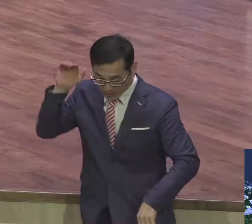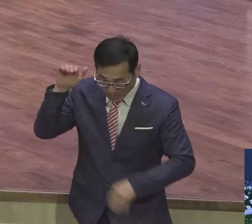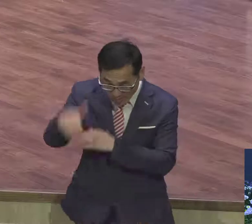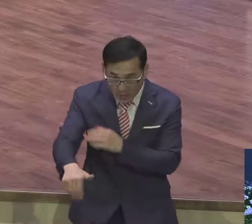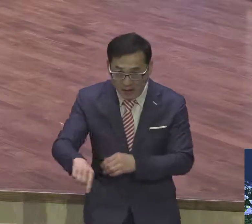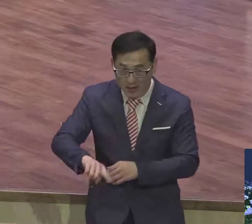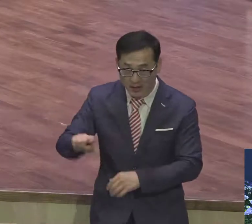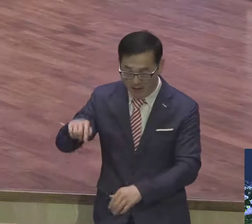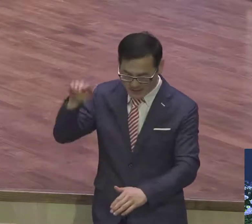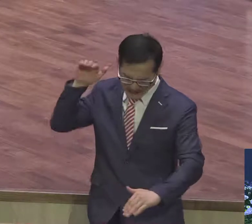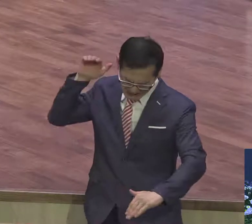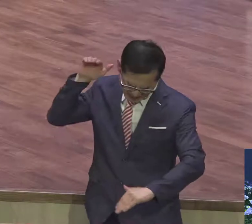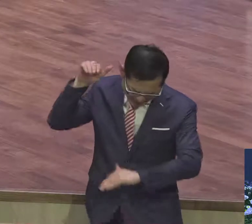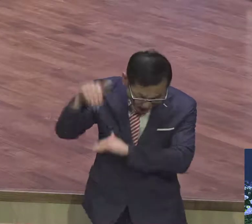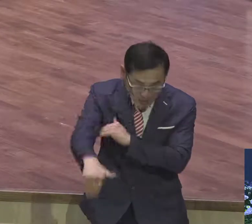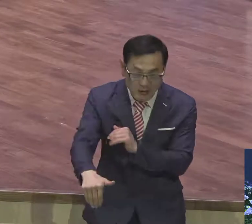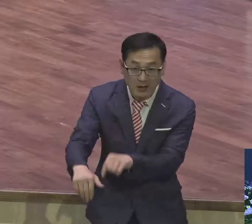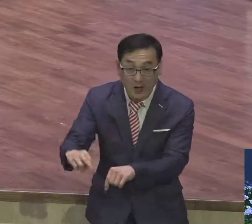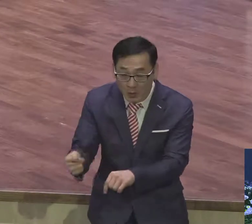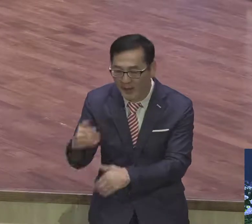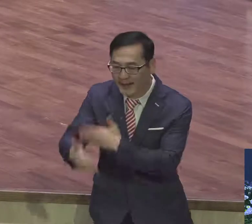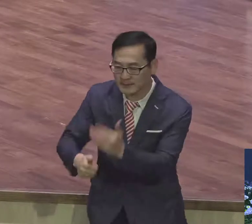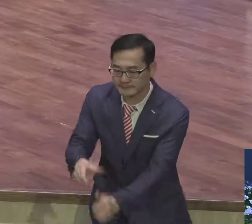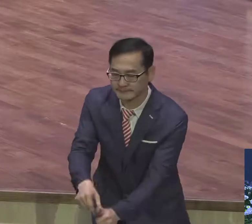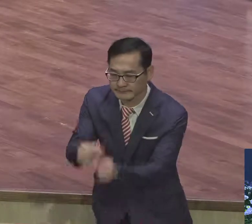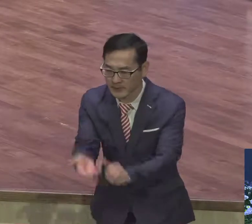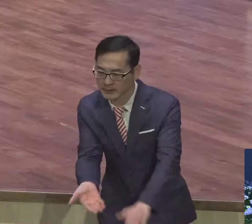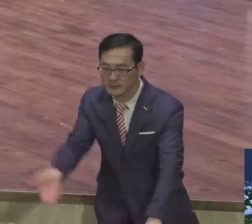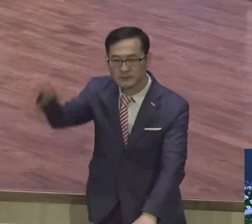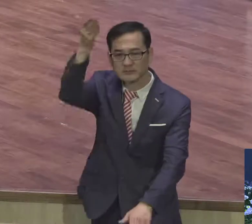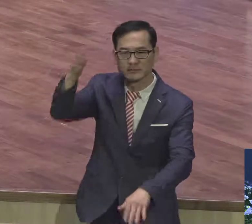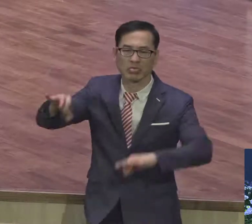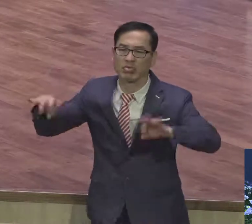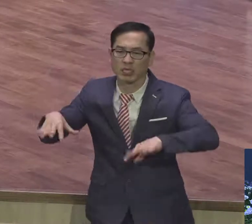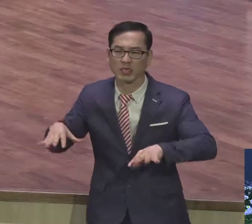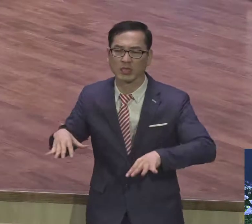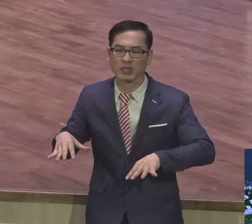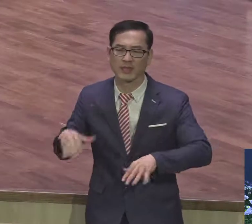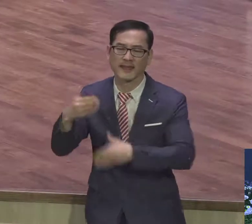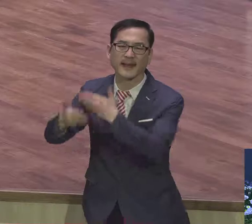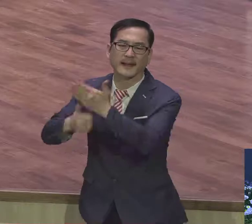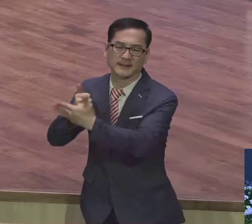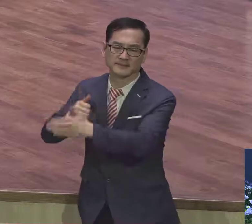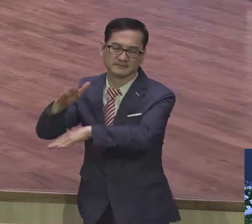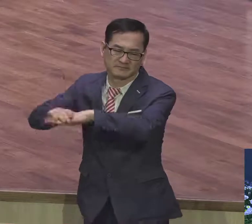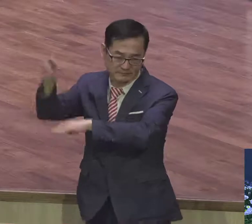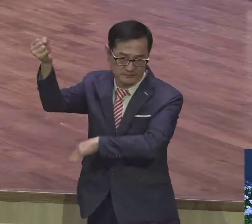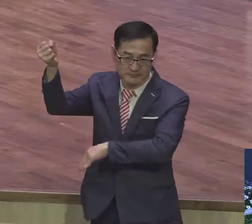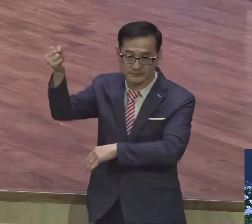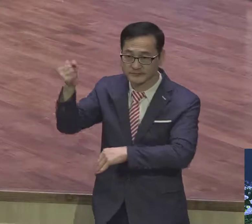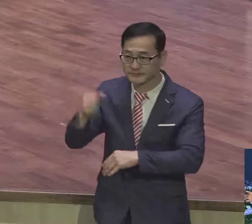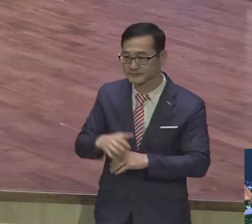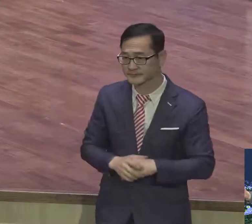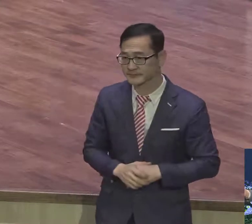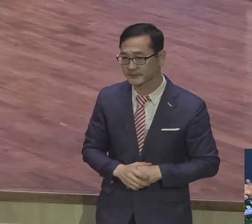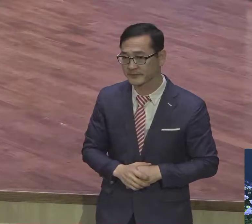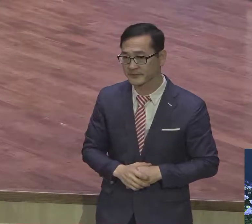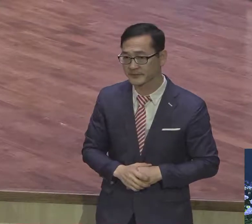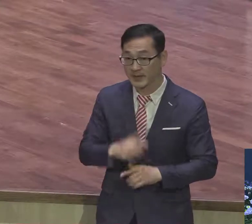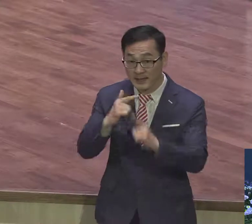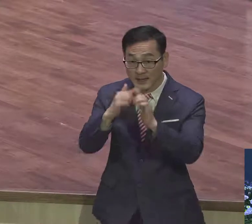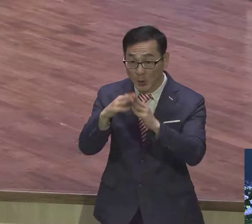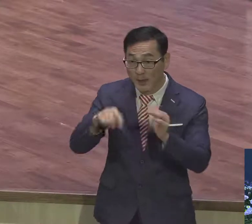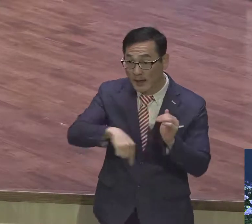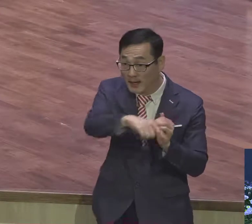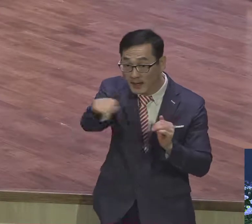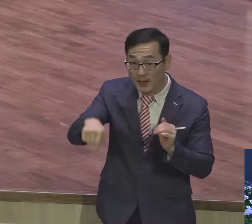들어준다니까 하나님이 하시면 된단 말이에요. 플랫폼 현장이에요. 교회입니다. 이 교회가 이 영원교회가 이 강석의